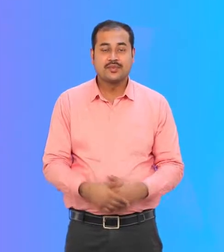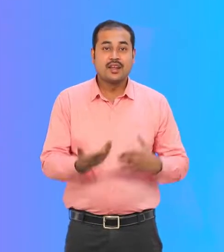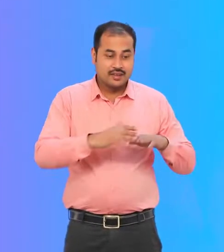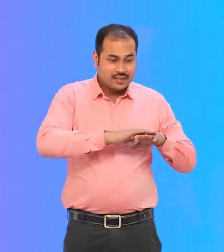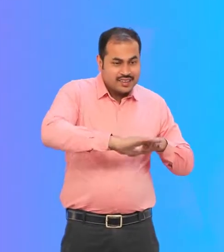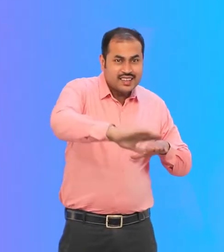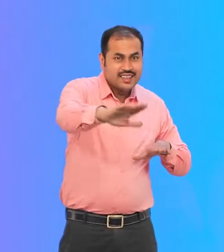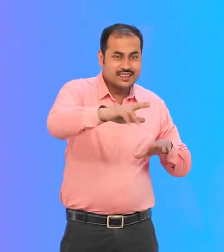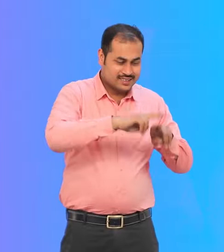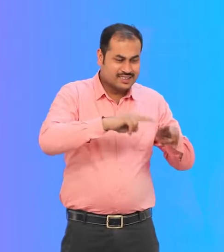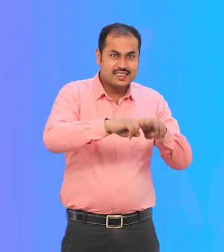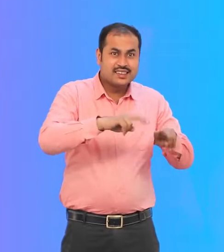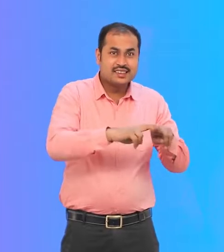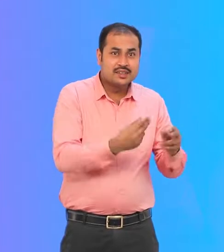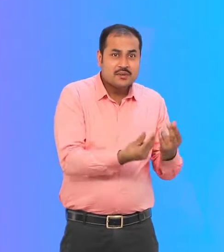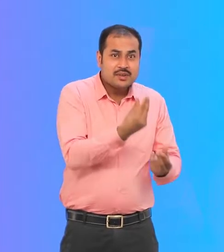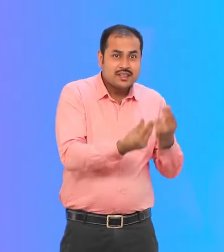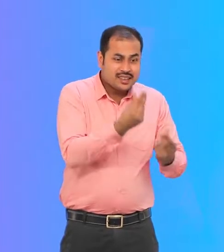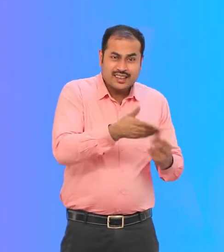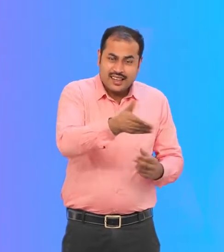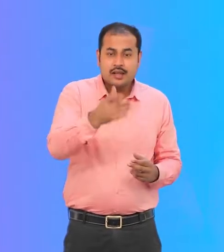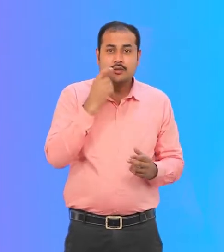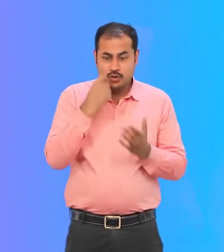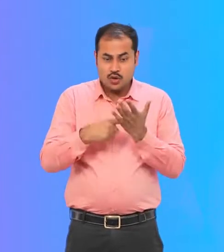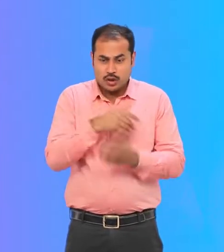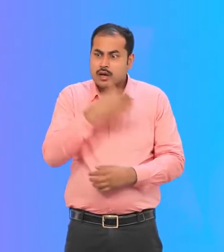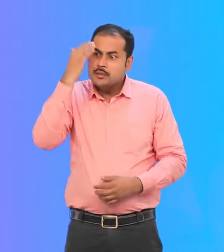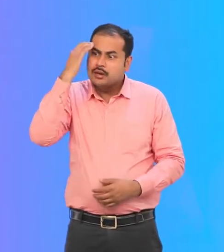है यहां तक कि रोमन को भी ट्रैक्टर के बारे में पता है